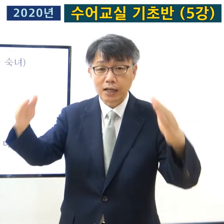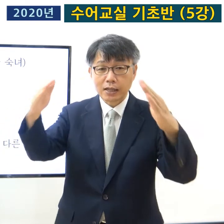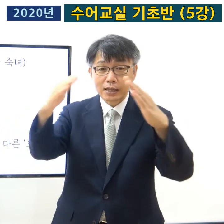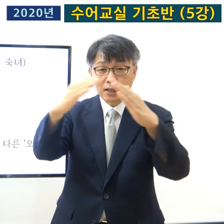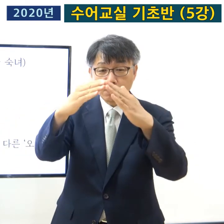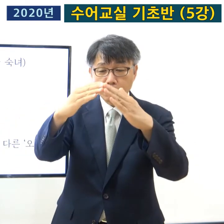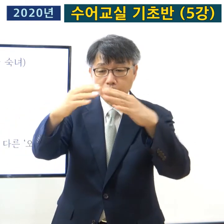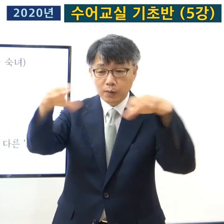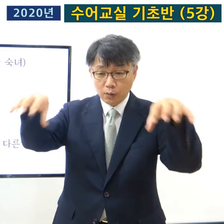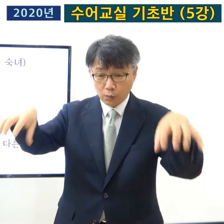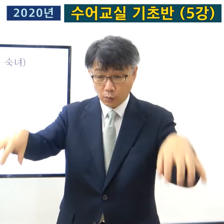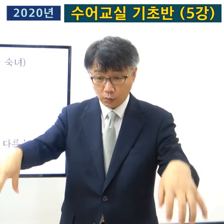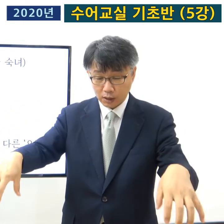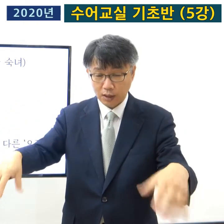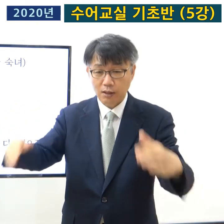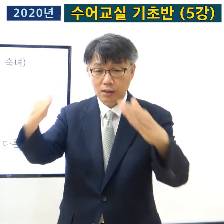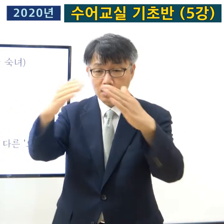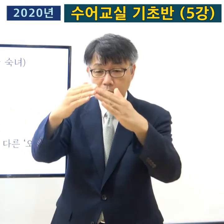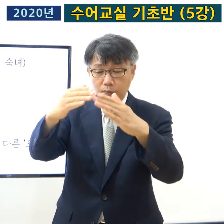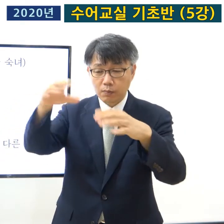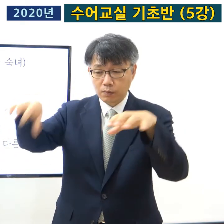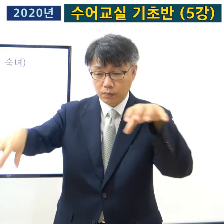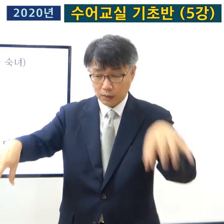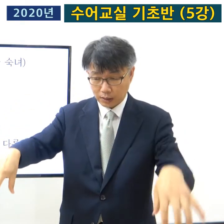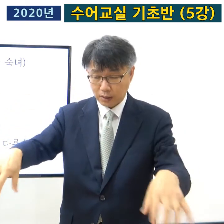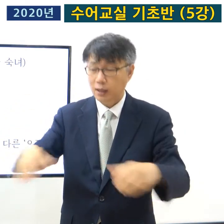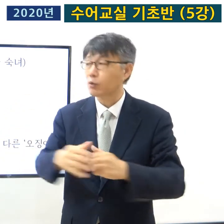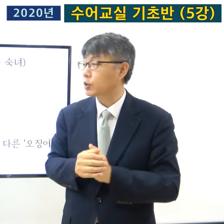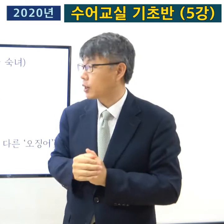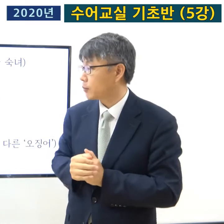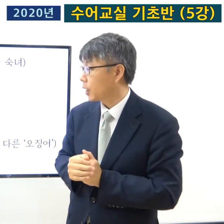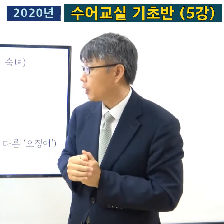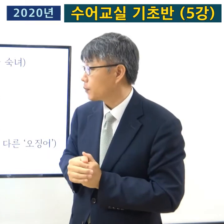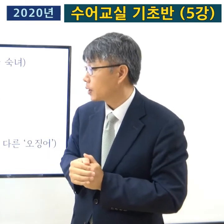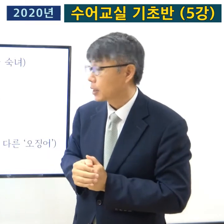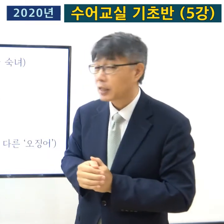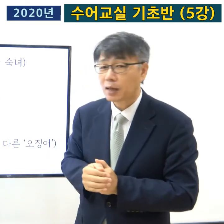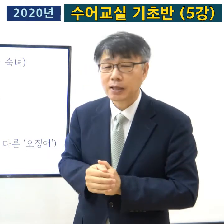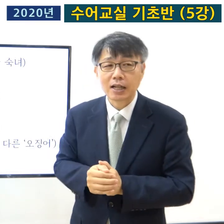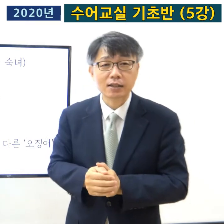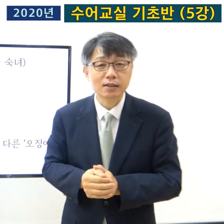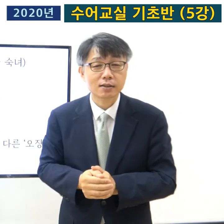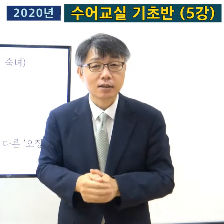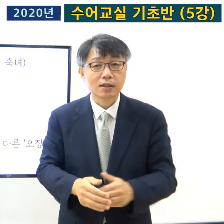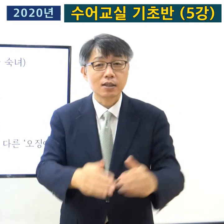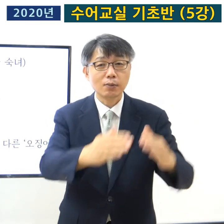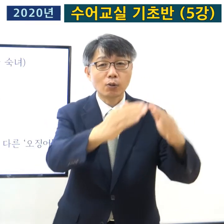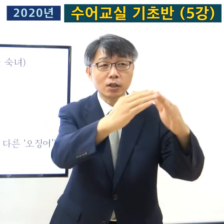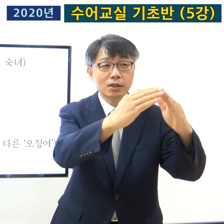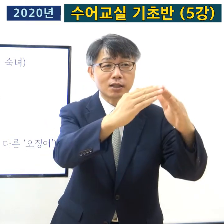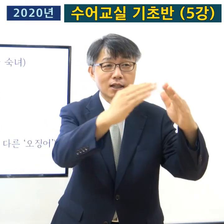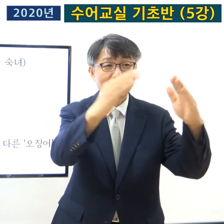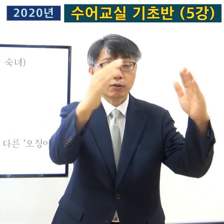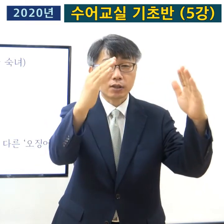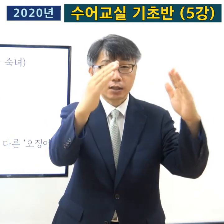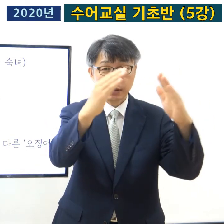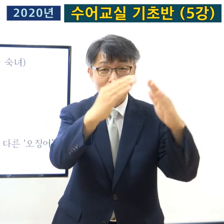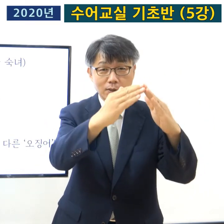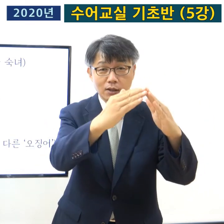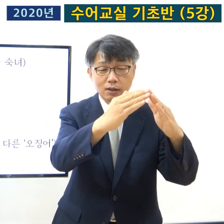드렸습니다. 집, 곳, 이렇게 집, 이렇게 이웃이 됩니다. 그 다음에 이사는 집이 옮겨지는 거잖아요. 집이 있으면,